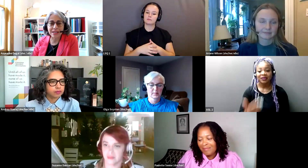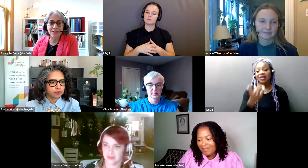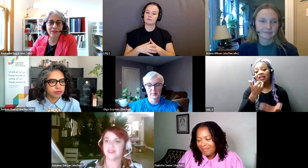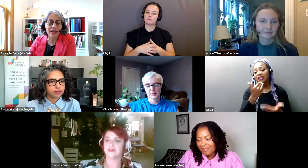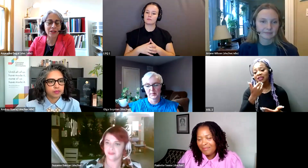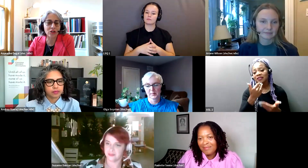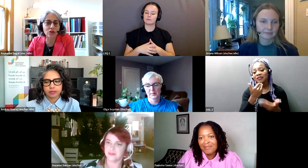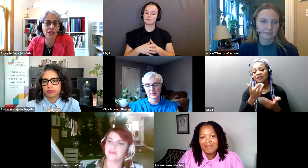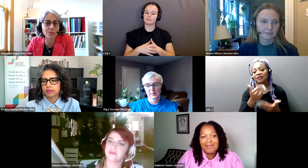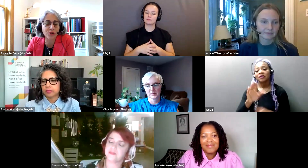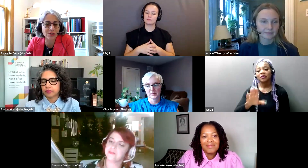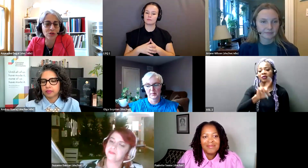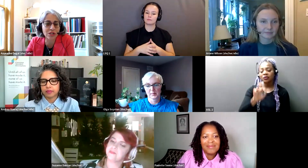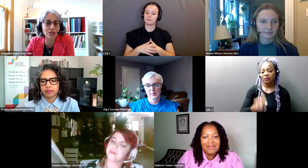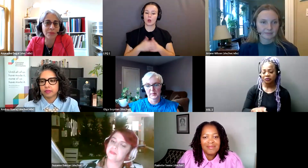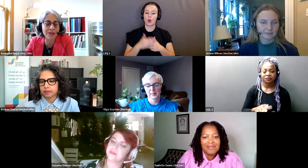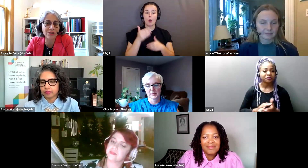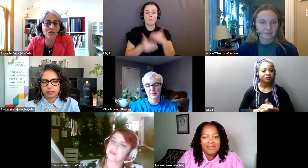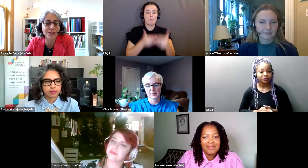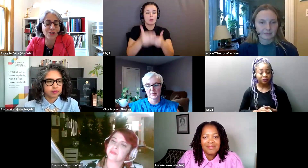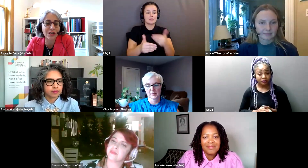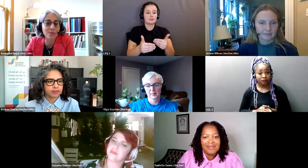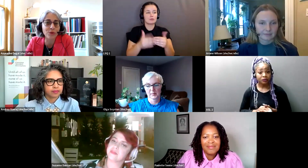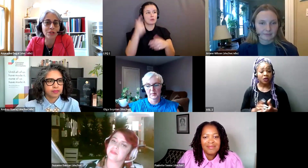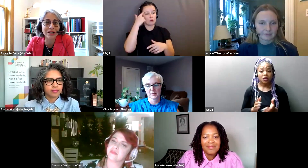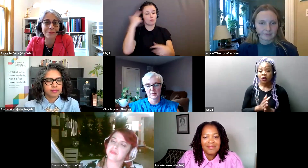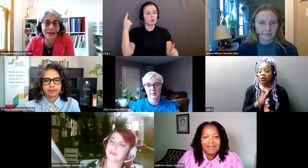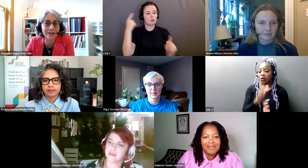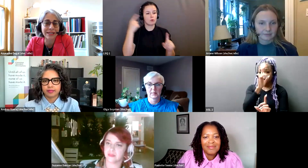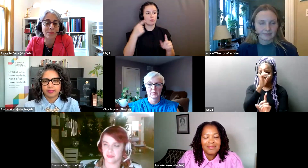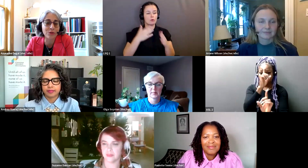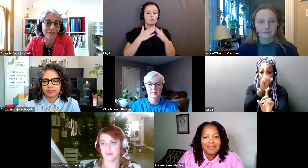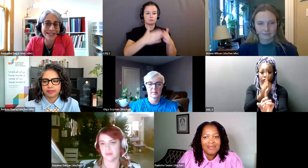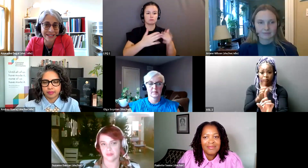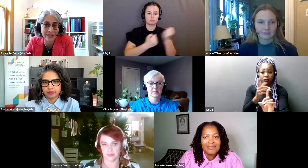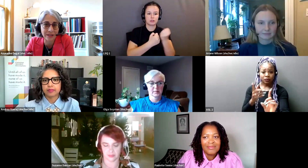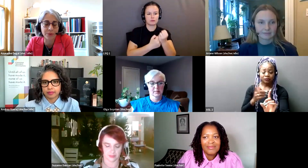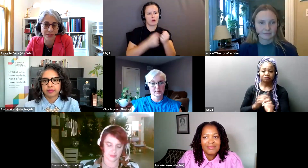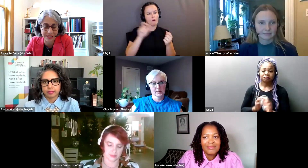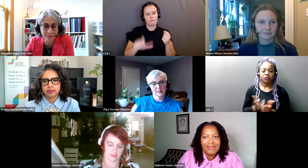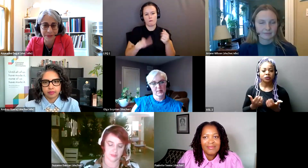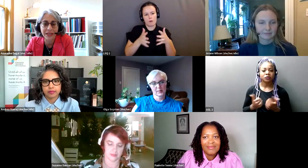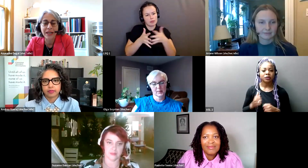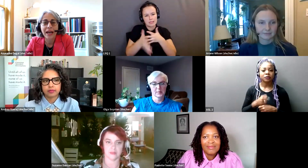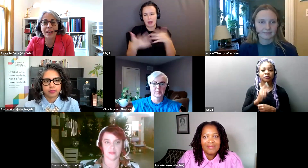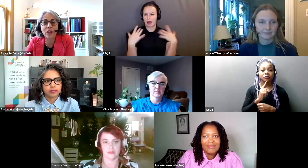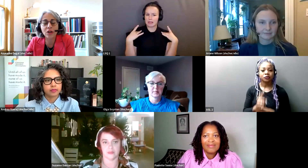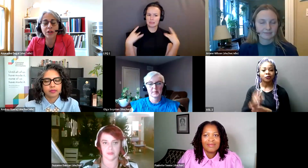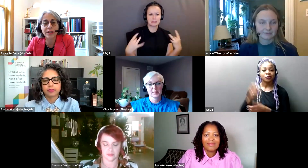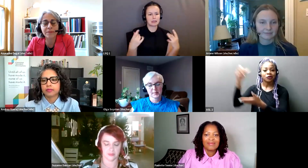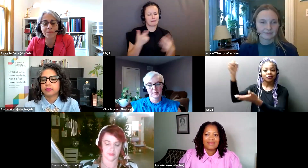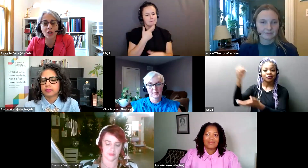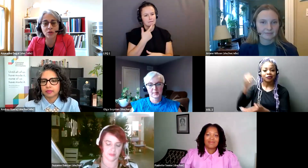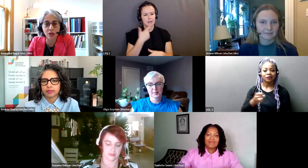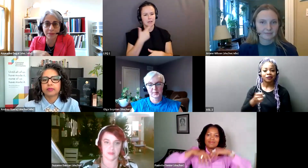Mais on essaie de faire que ce processus de demande de subvention est le plus transparent et la plus facile possible.